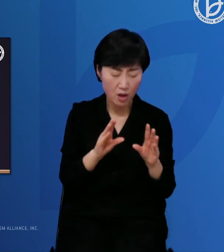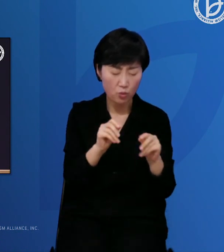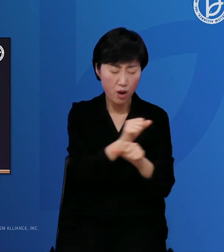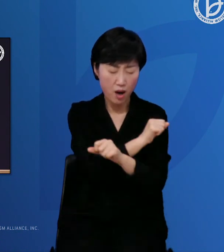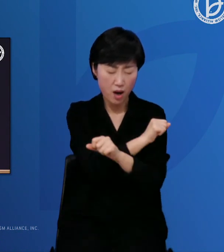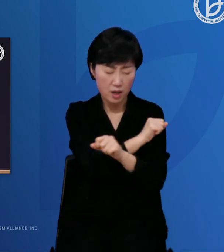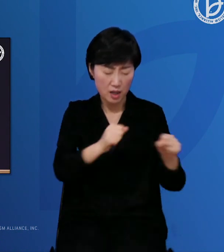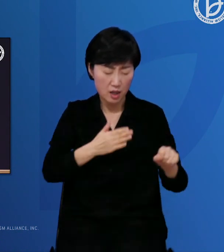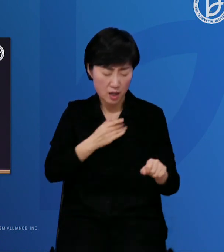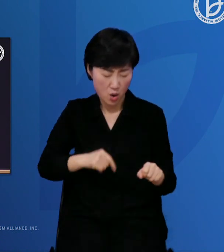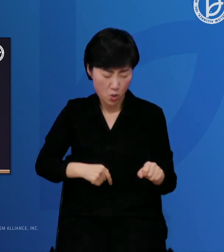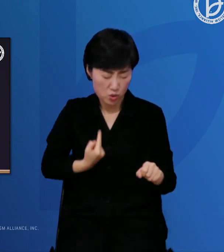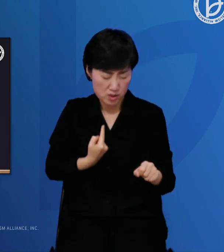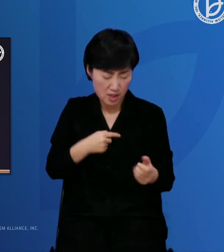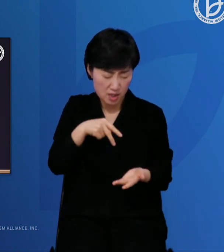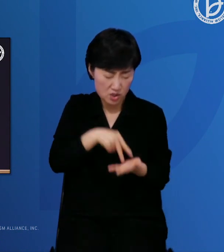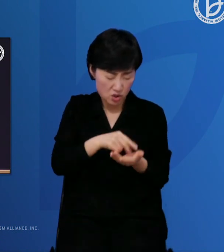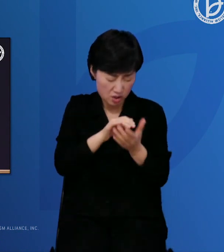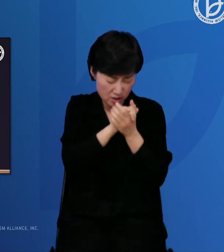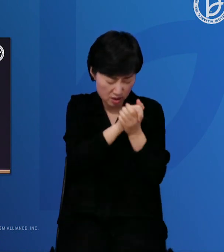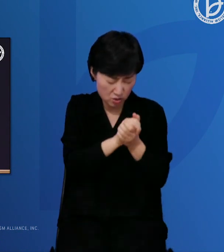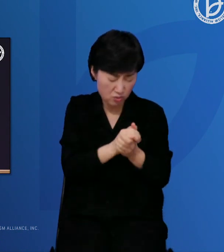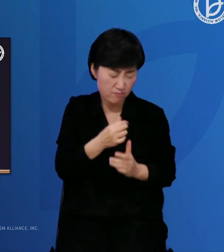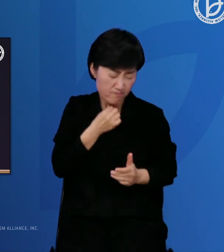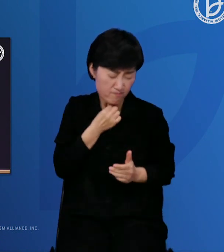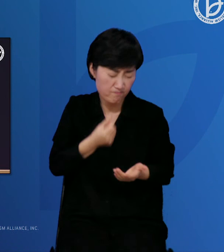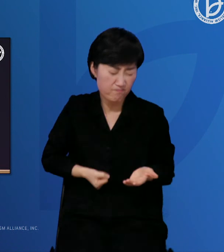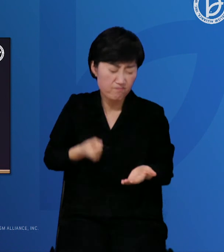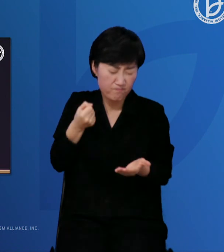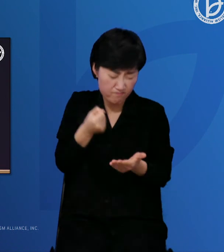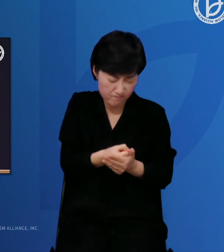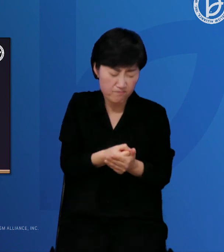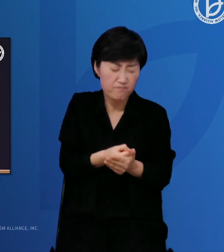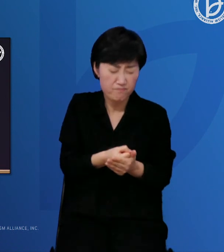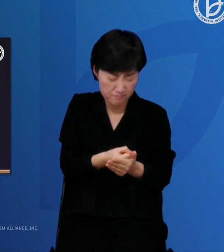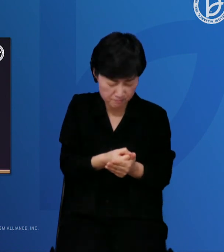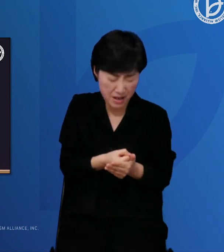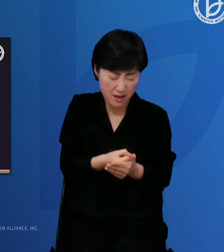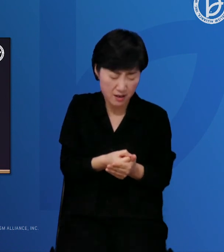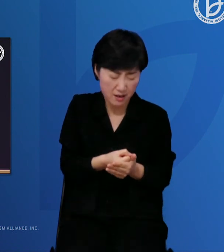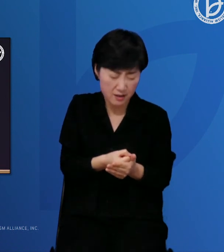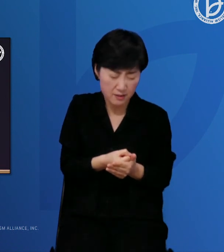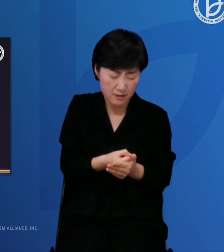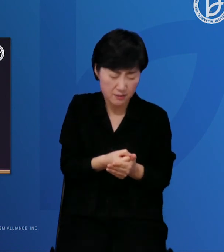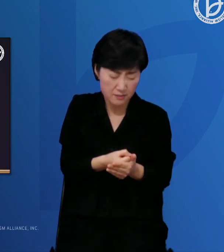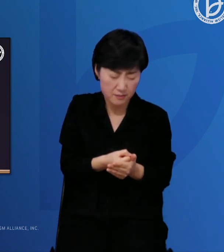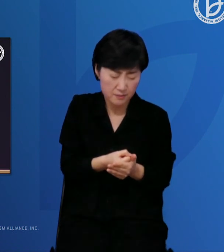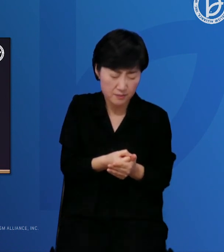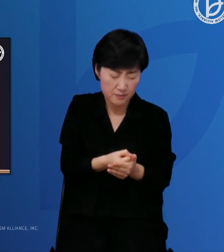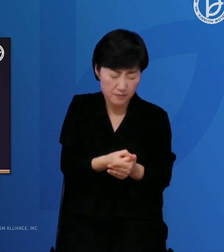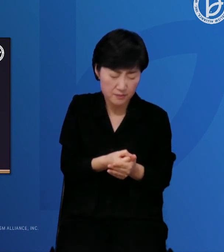광야의 결단을 가지고 upon the heads of all those who make the resolution in the wilderness,